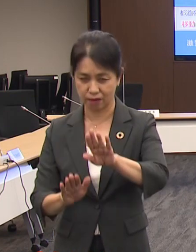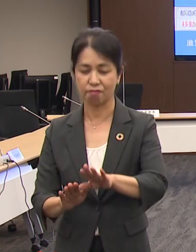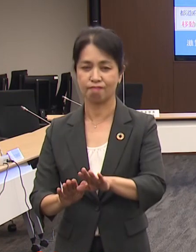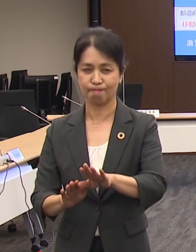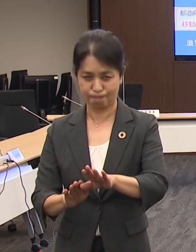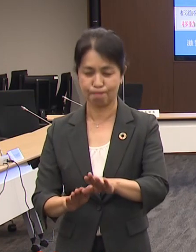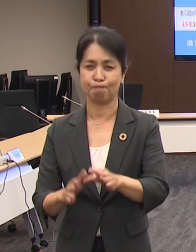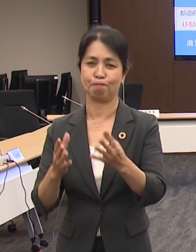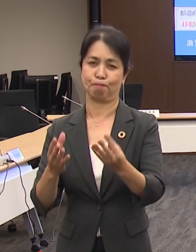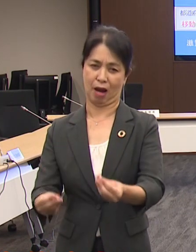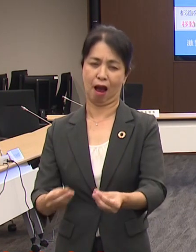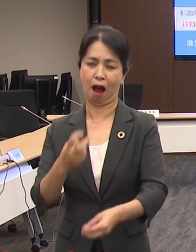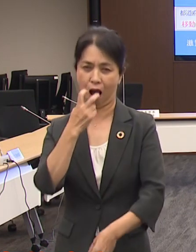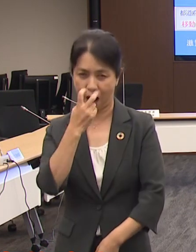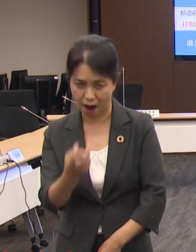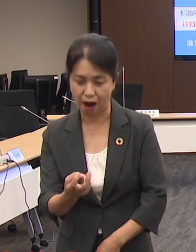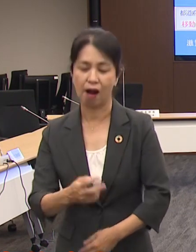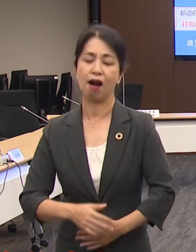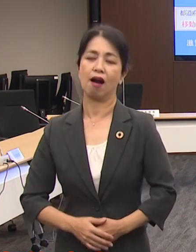ました。